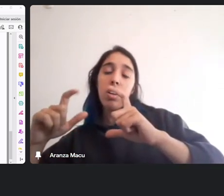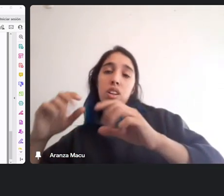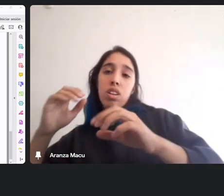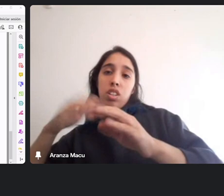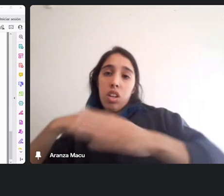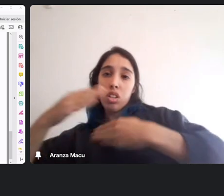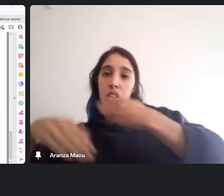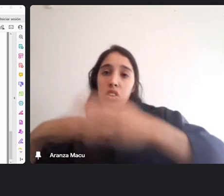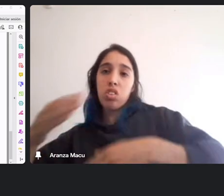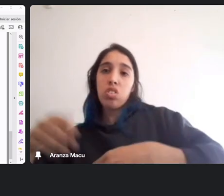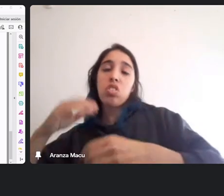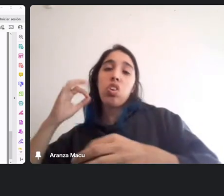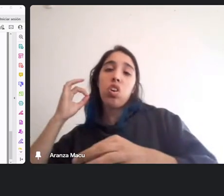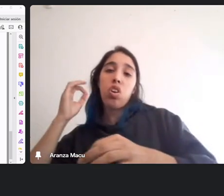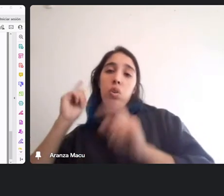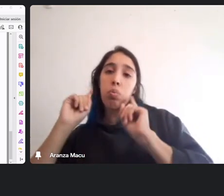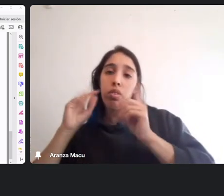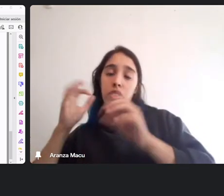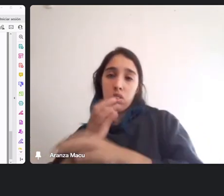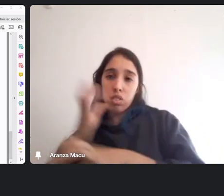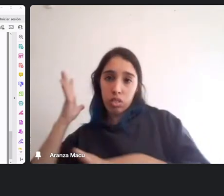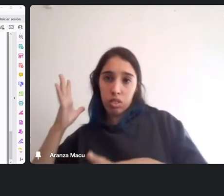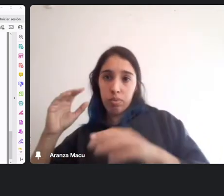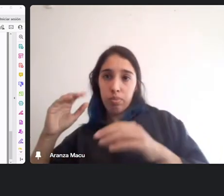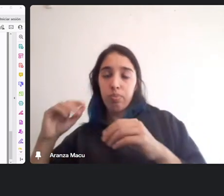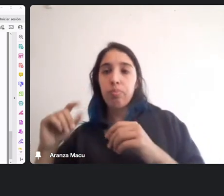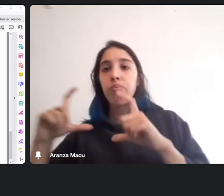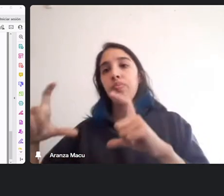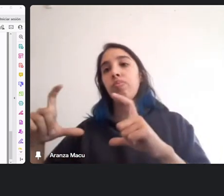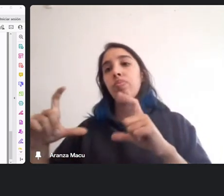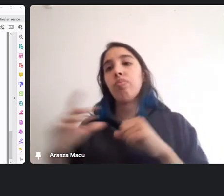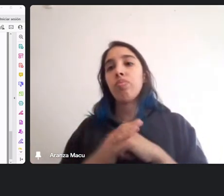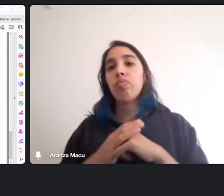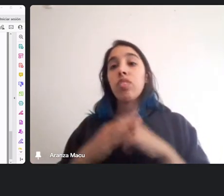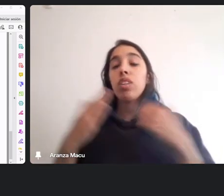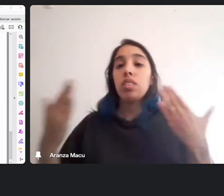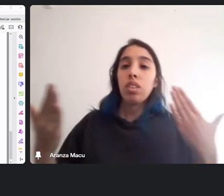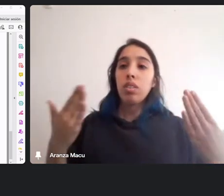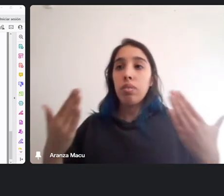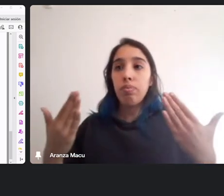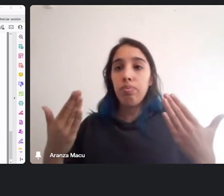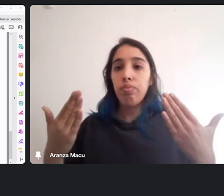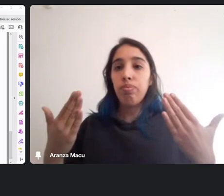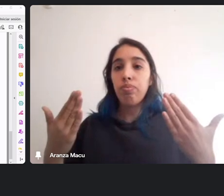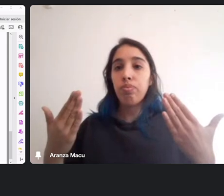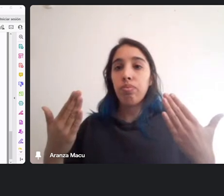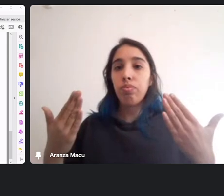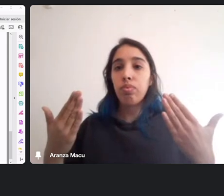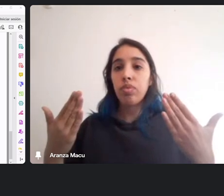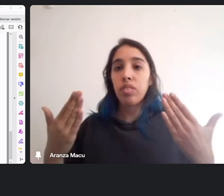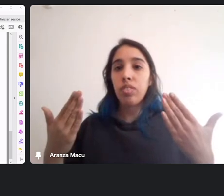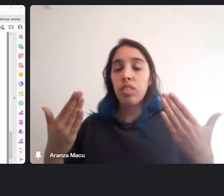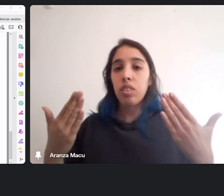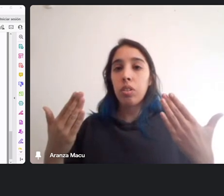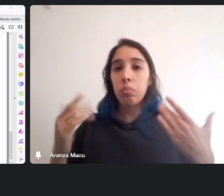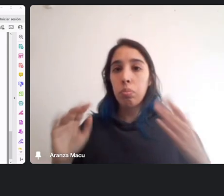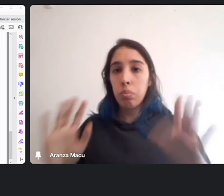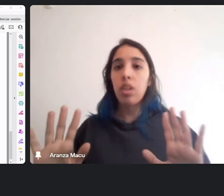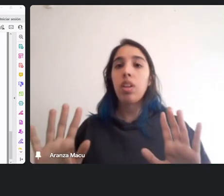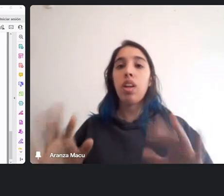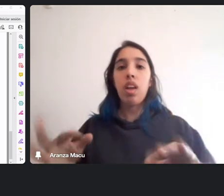A mí me parece mejor opción, pero cada uno, o sea, siempre va a estar bien mientras tengan